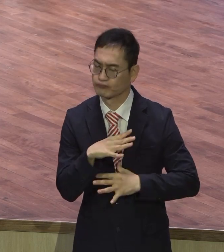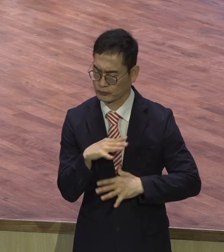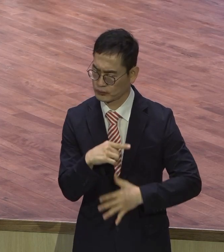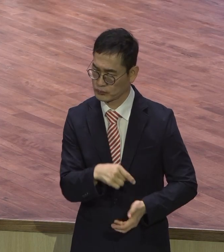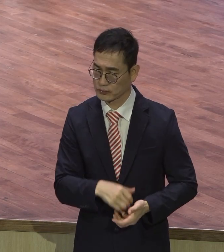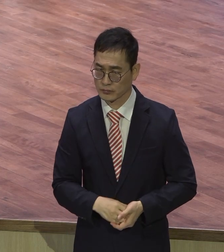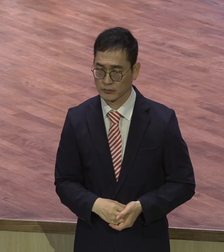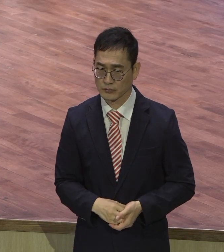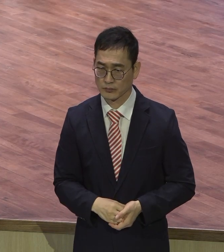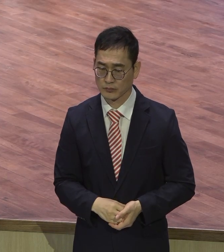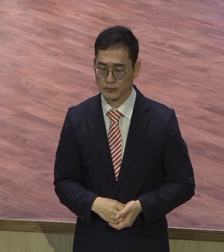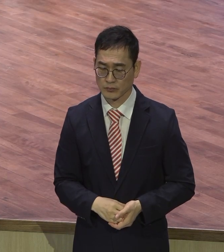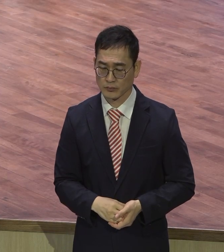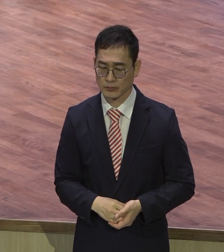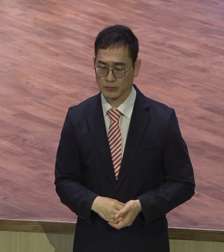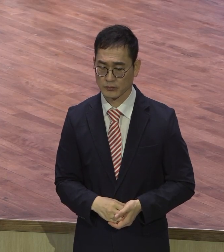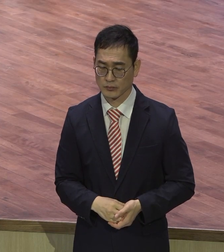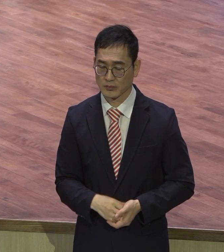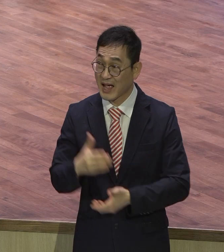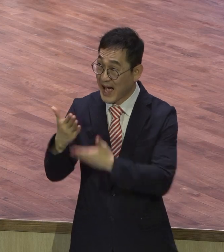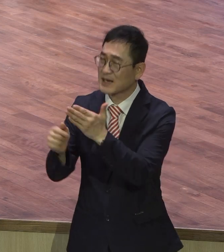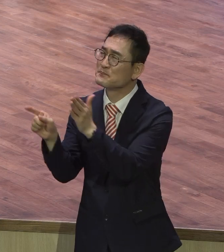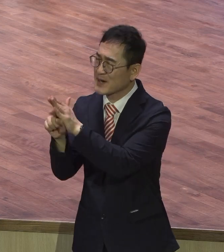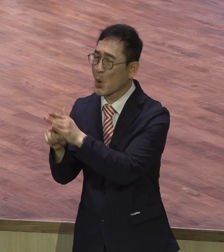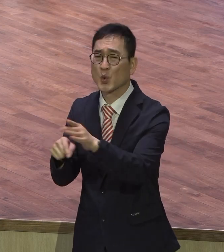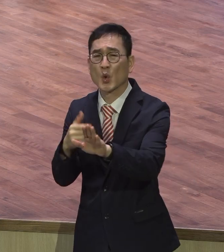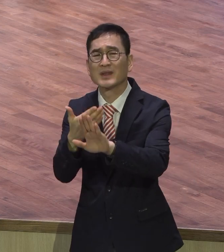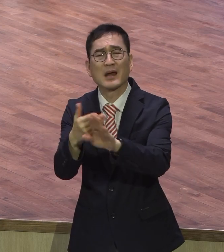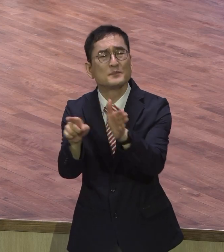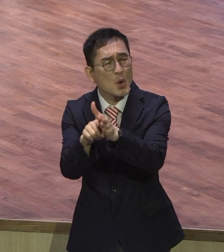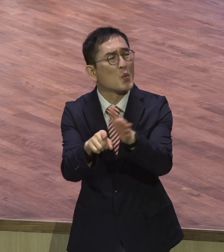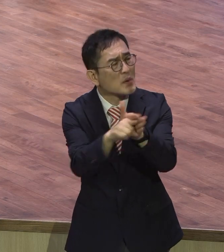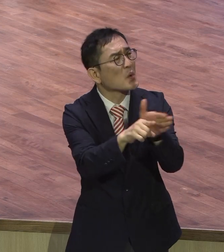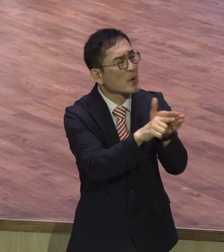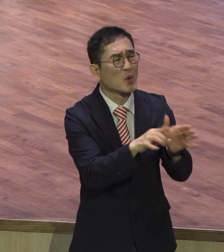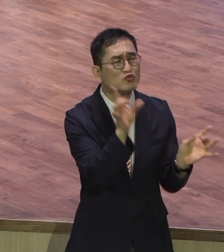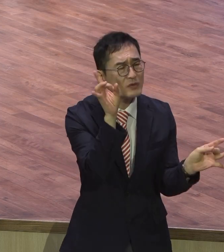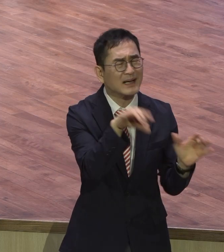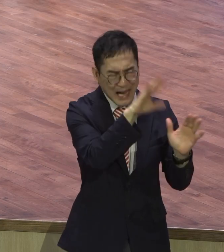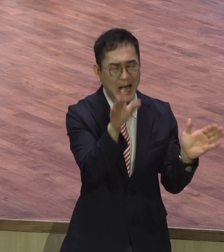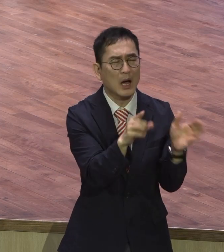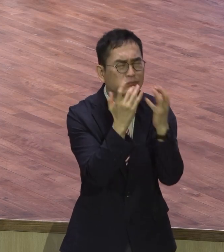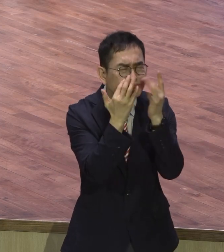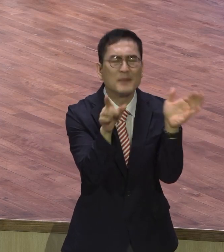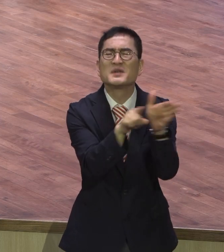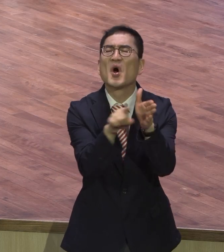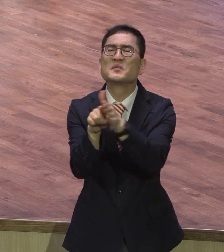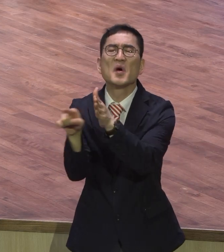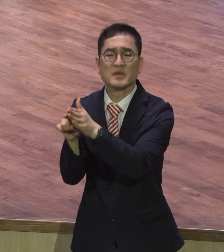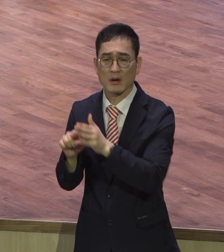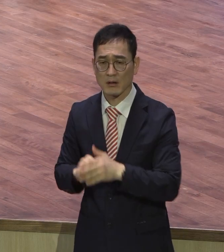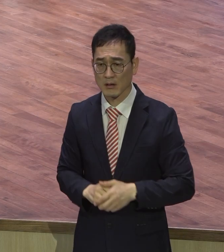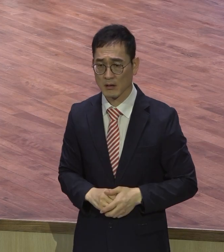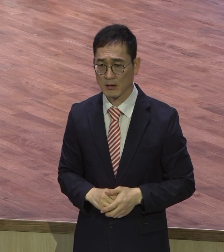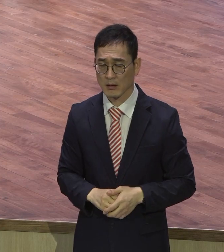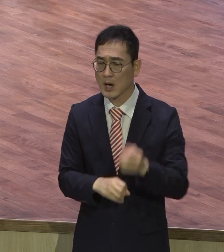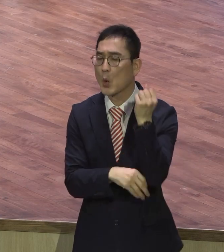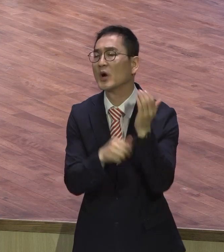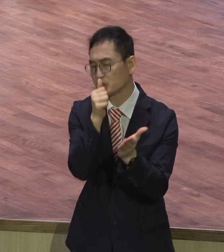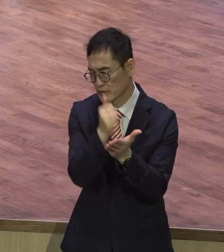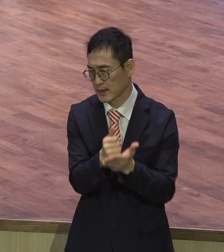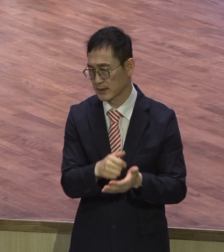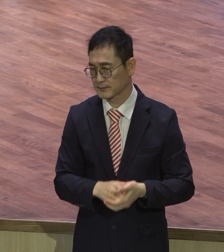하나님 많고 다른 것도 믿어. 하나님 안 믿고 다른 우상을 믿어. 원죄입니다. 하나님의